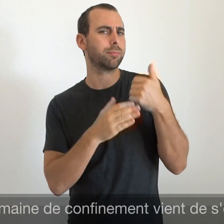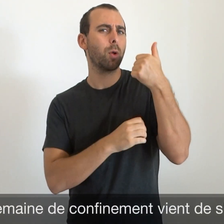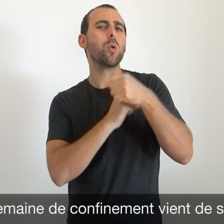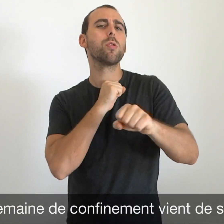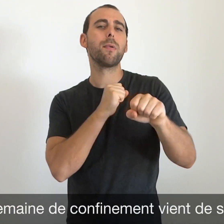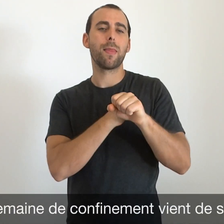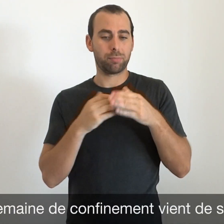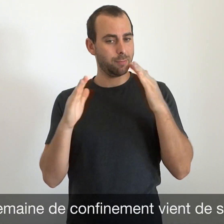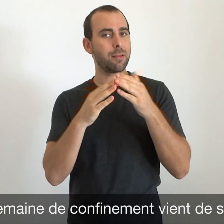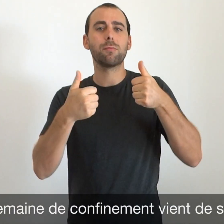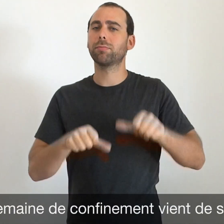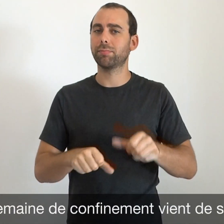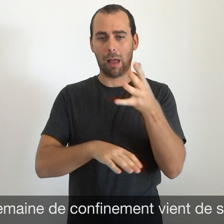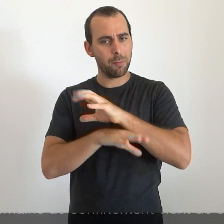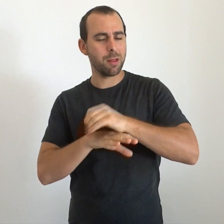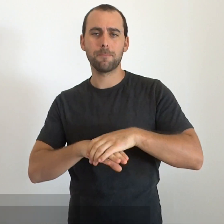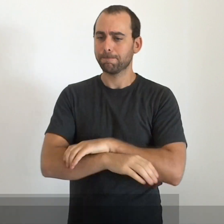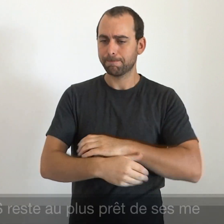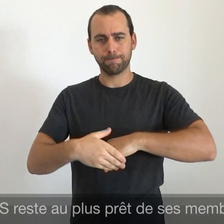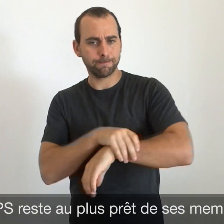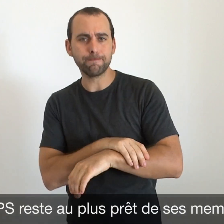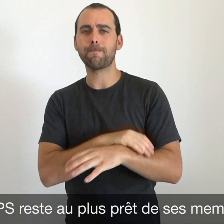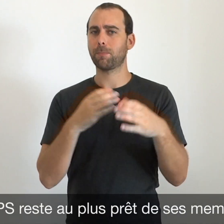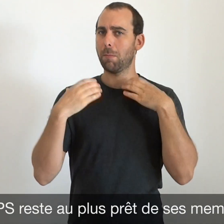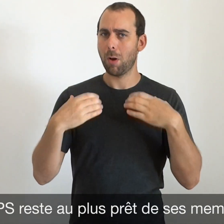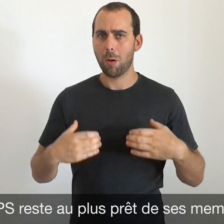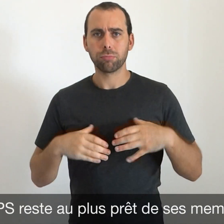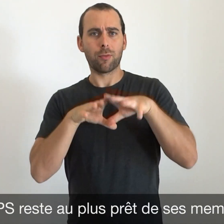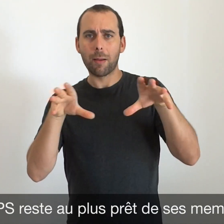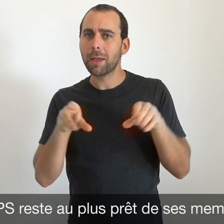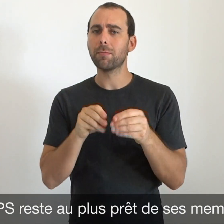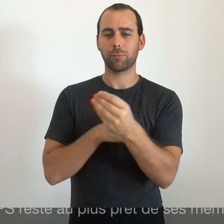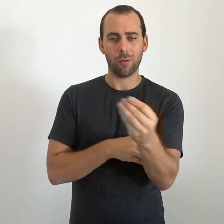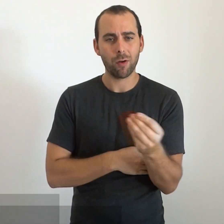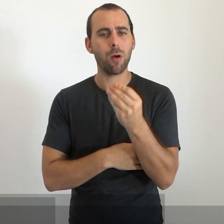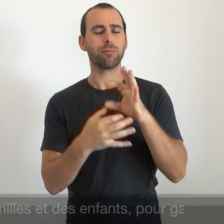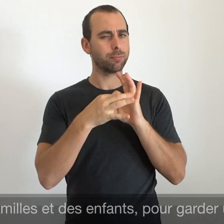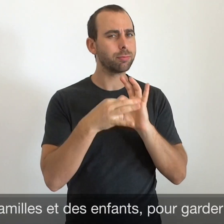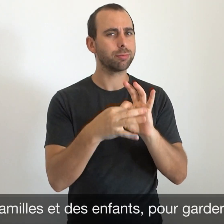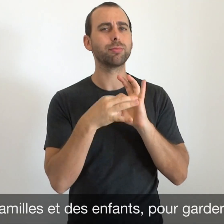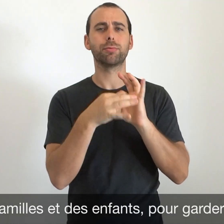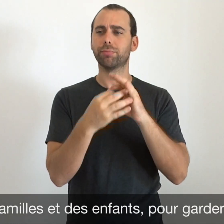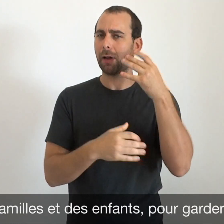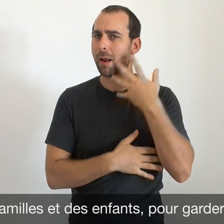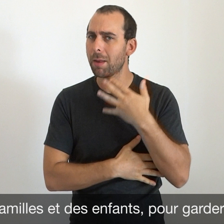de confinement vient de s'écouler. L'APS reste au plus près de ses membres, de ses familles et des enfants